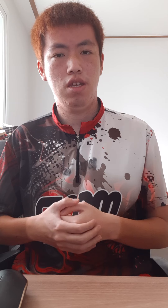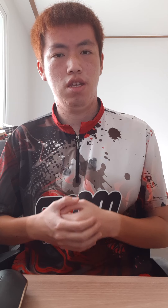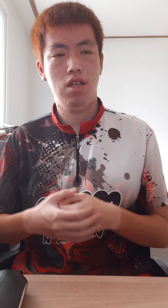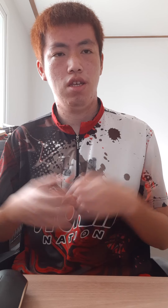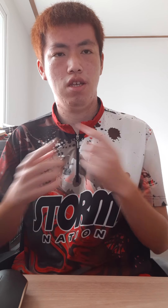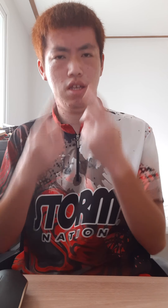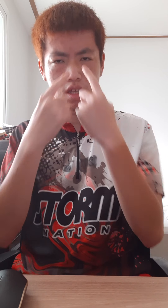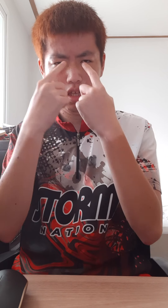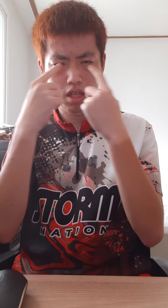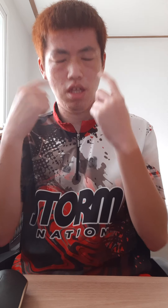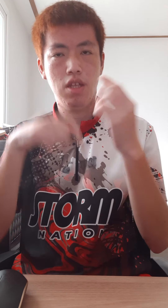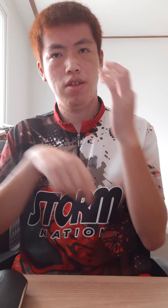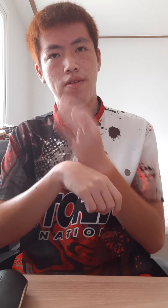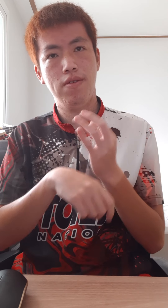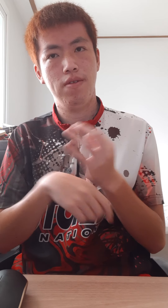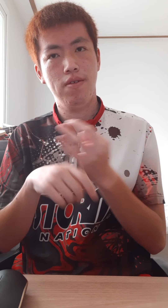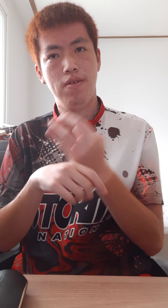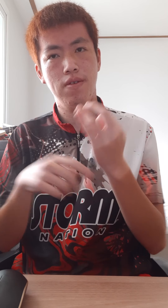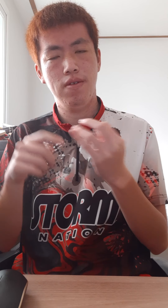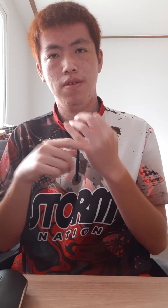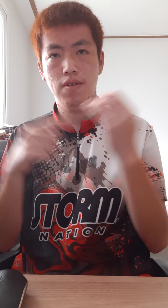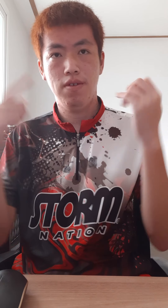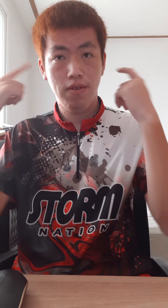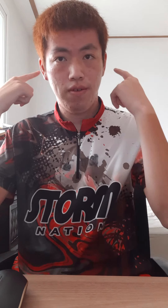시각장애 체험이랑 청각장애 체험이랑